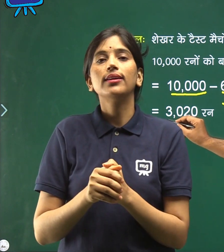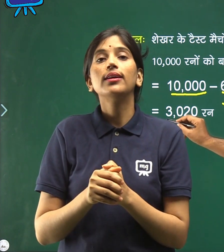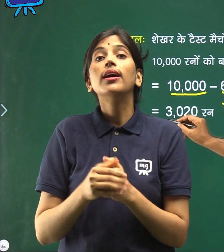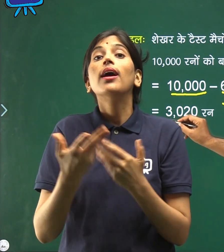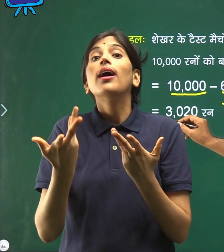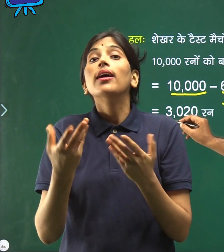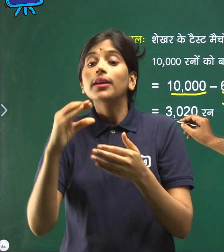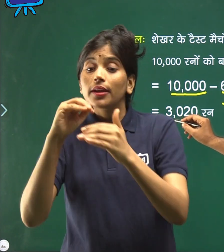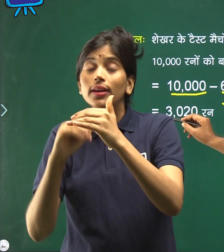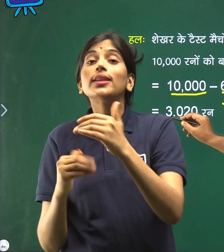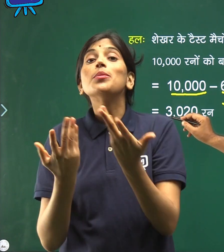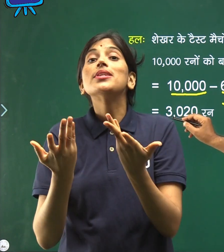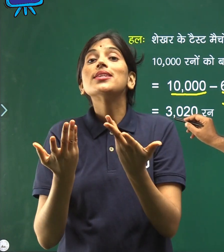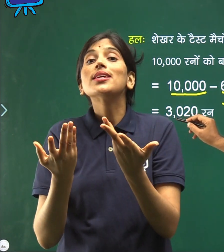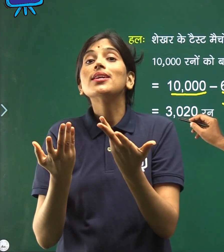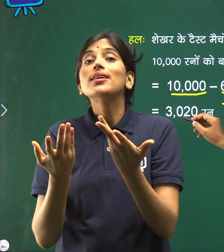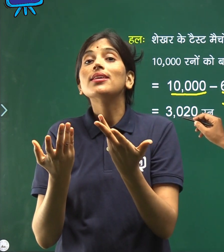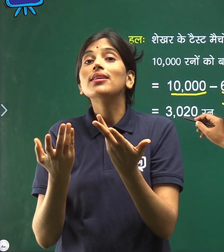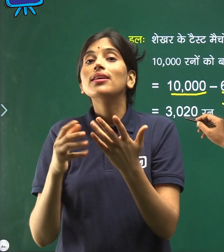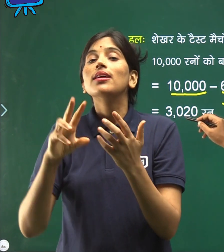तो कितने बचेंगे?